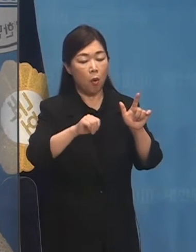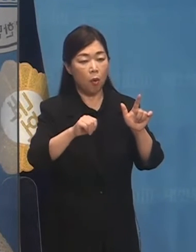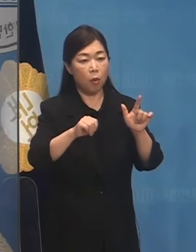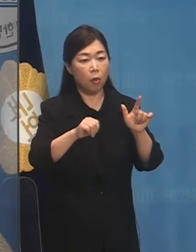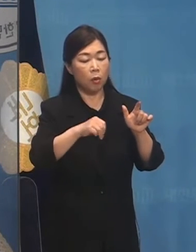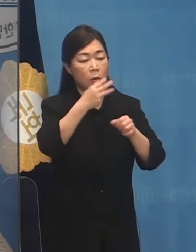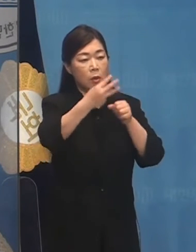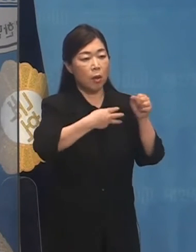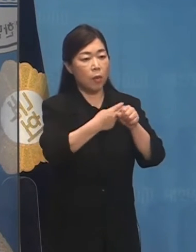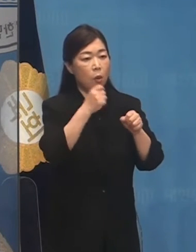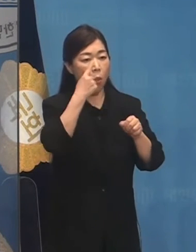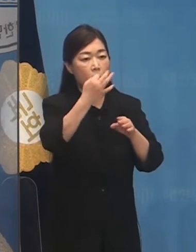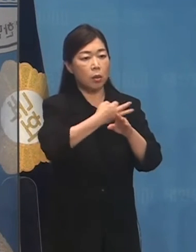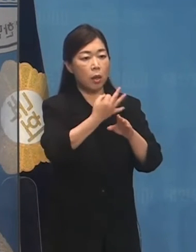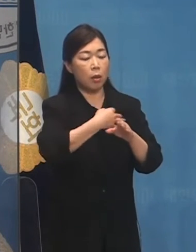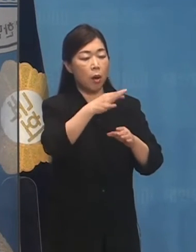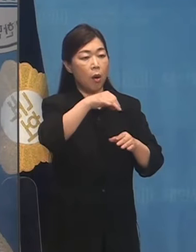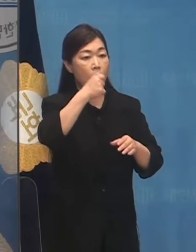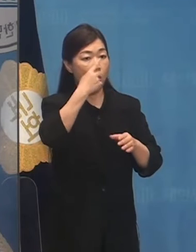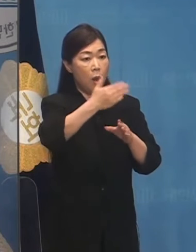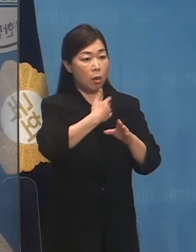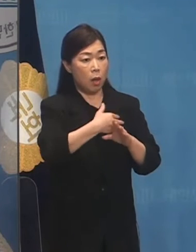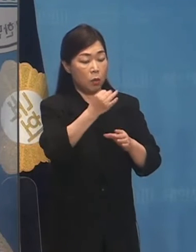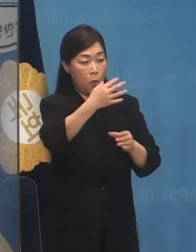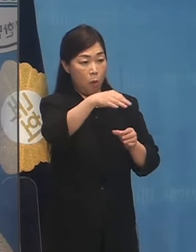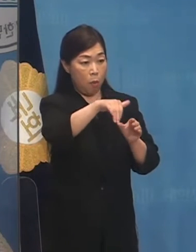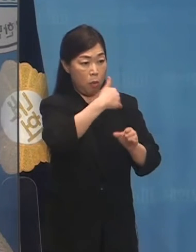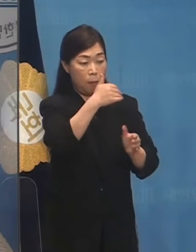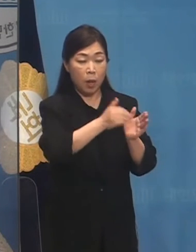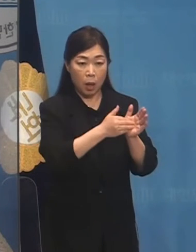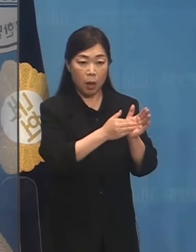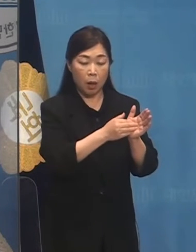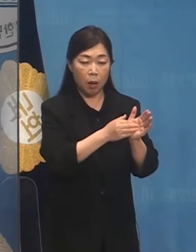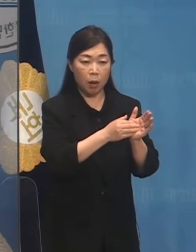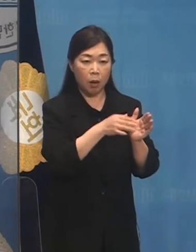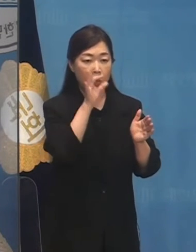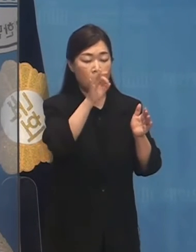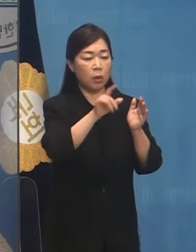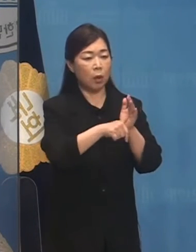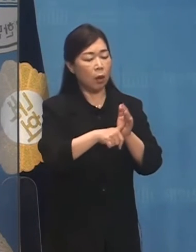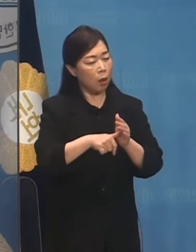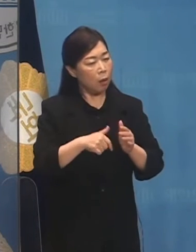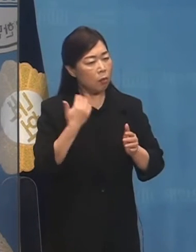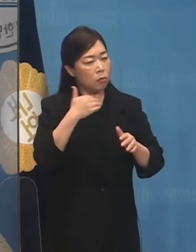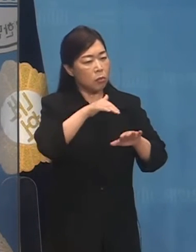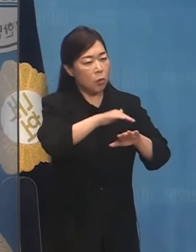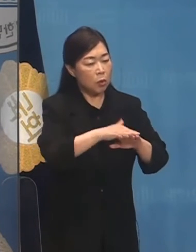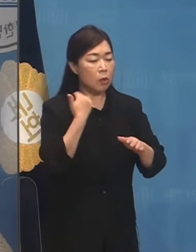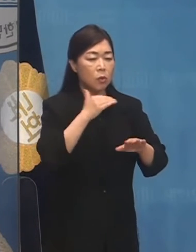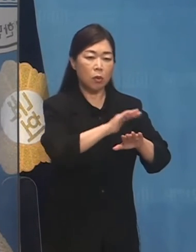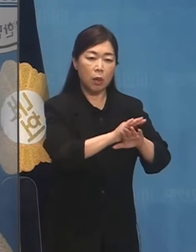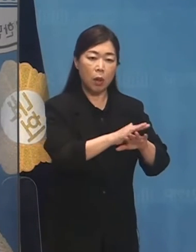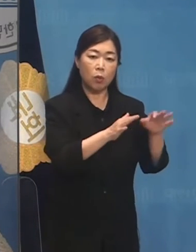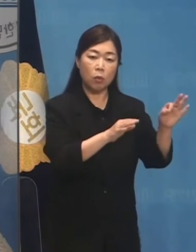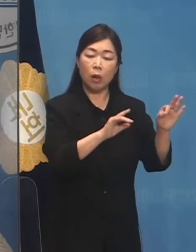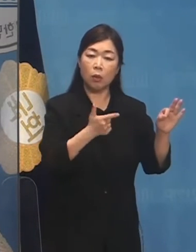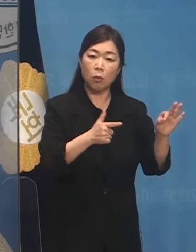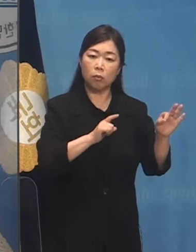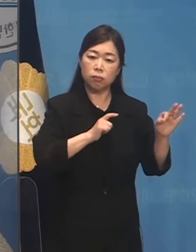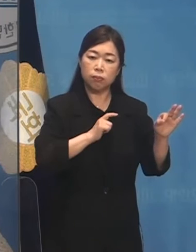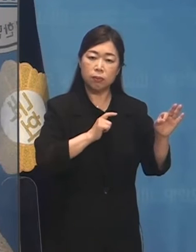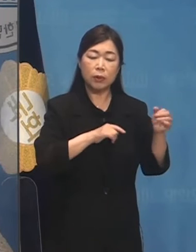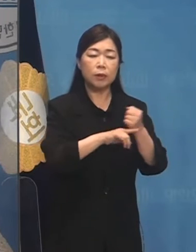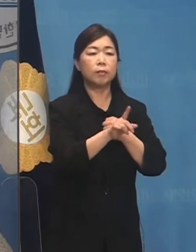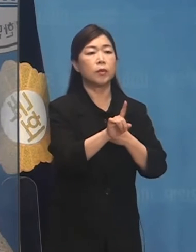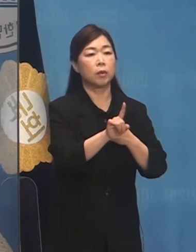3년치 월세로 선입금을 받았어요. 이건 뭐 일반인으로 봤을 때는 이게 전세 대출금도 아니고 이게 이상하잖아요. 그러면